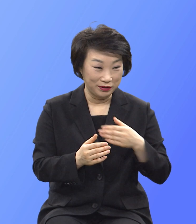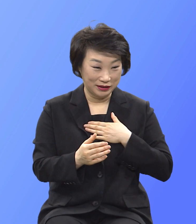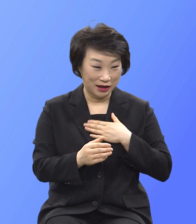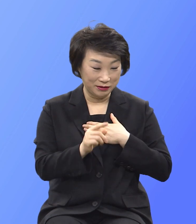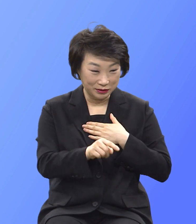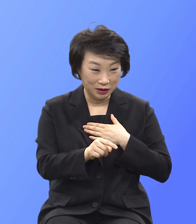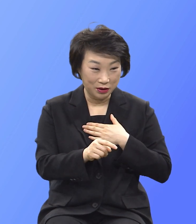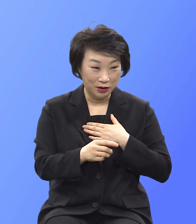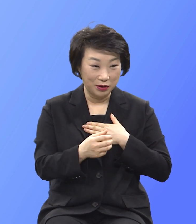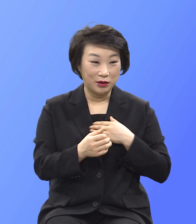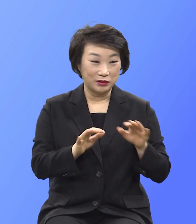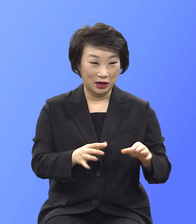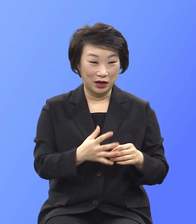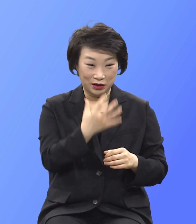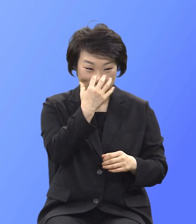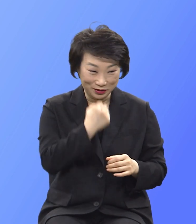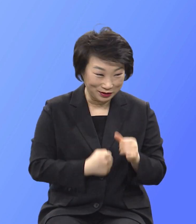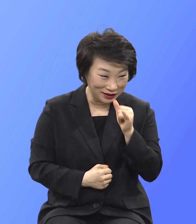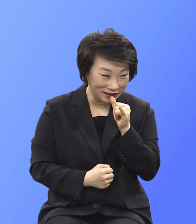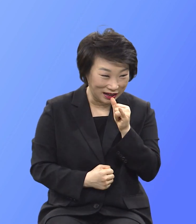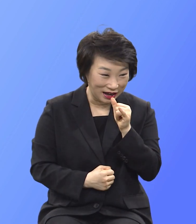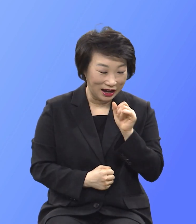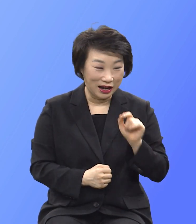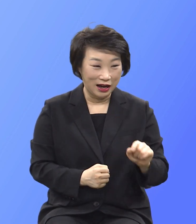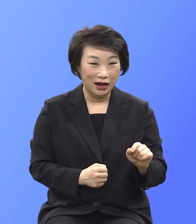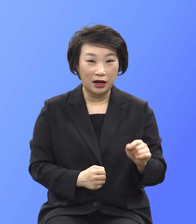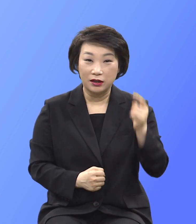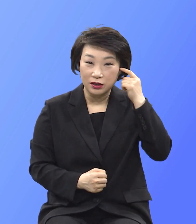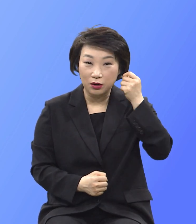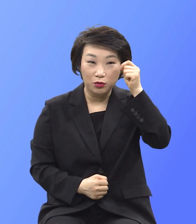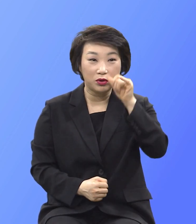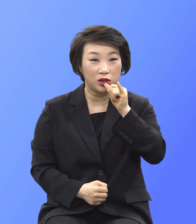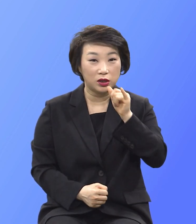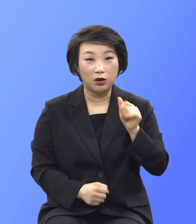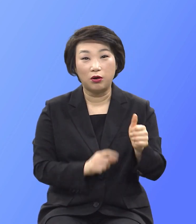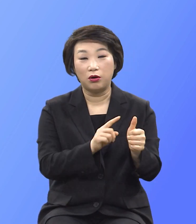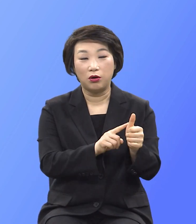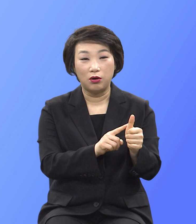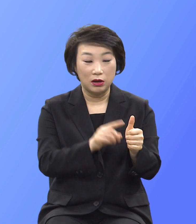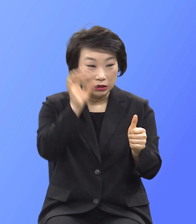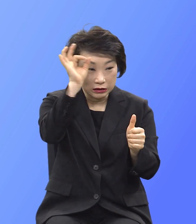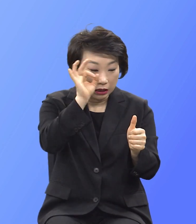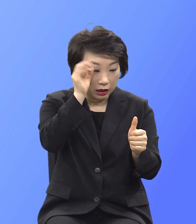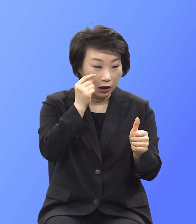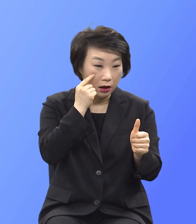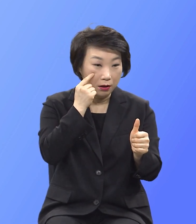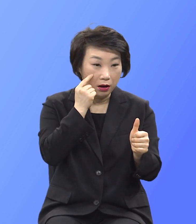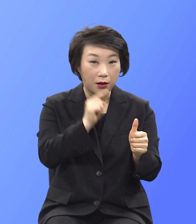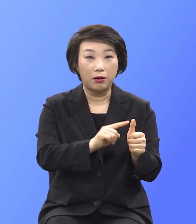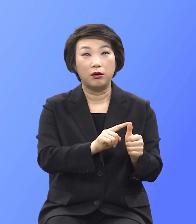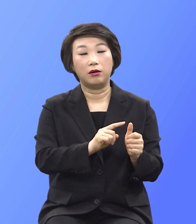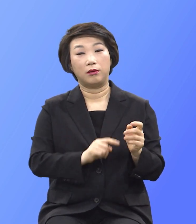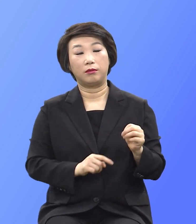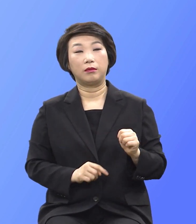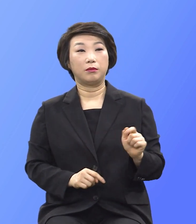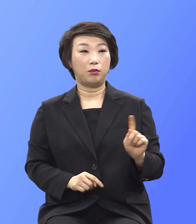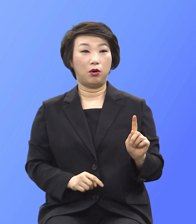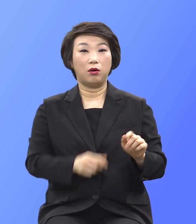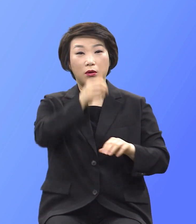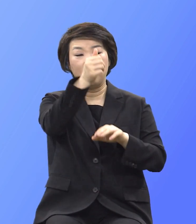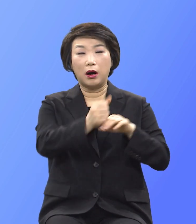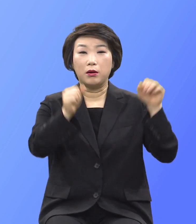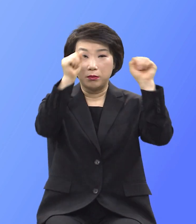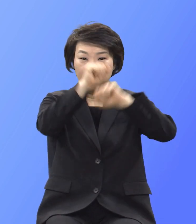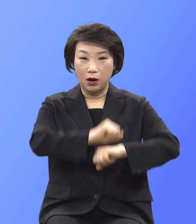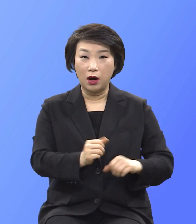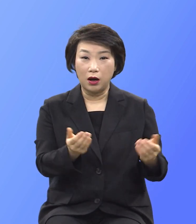내게는 큰 수지 맞는 일이다 해서 쫓아가 보니 실상은 멸망하는